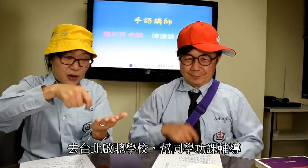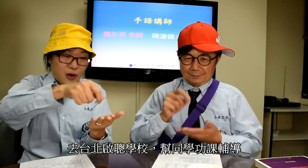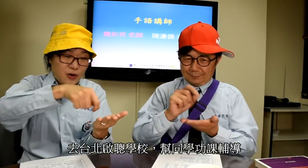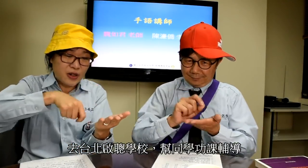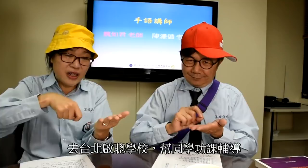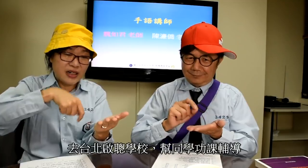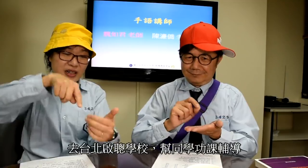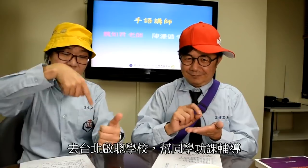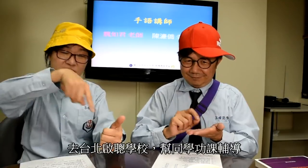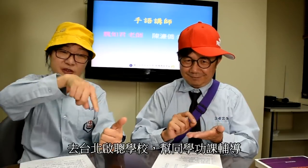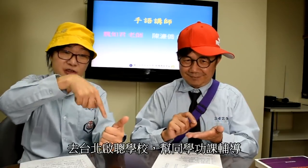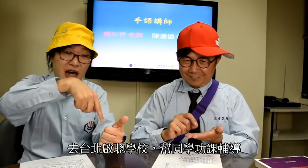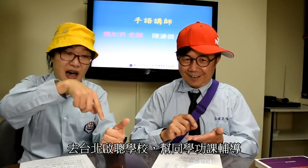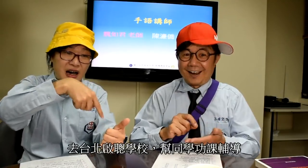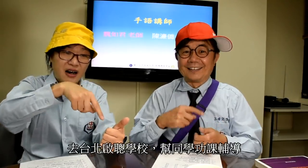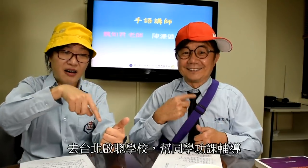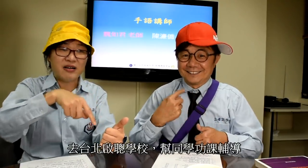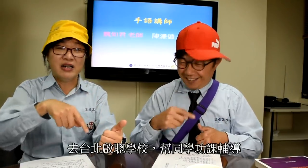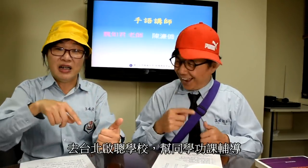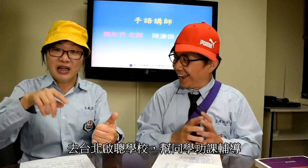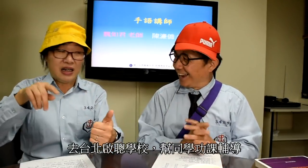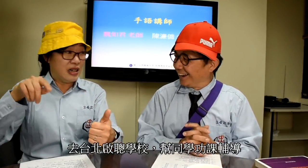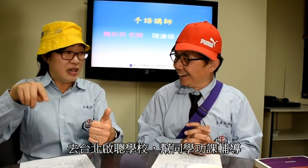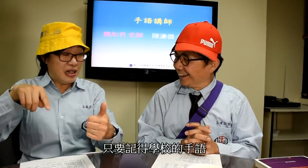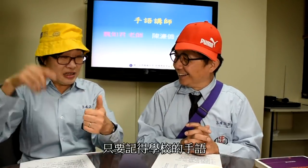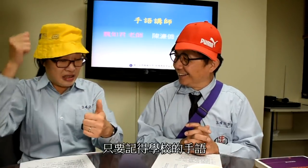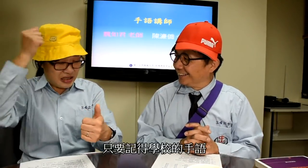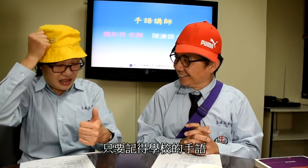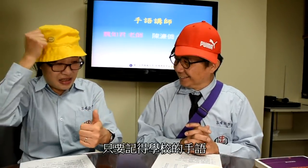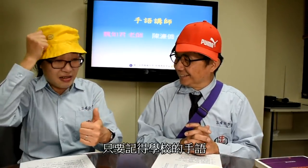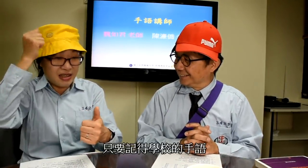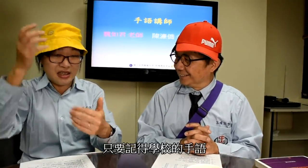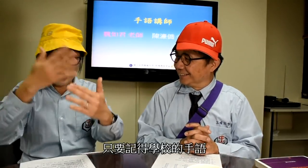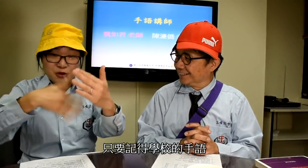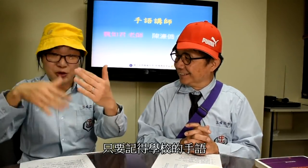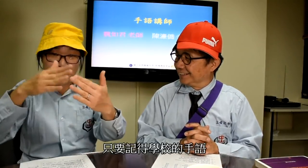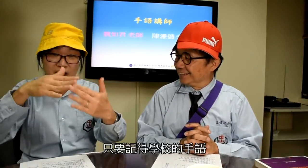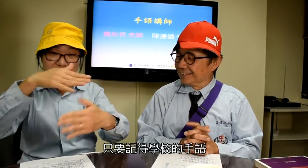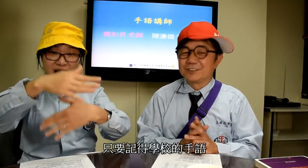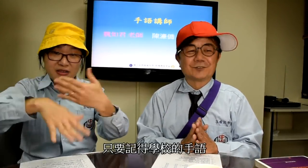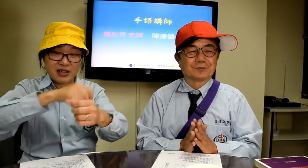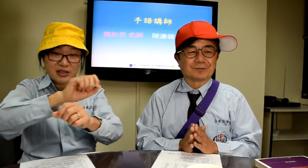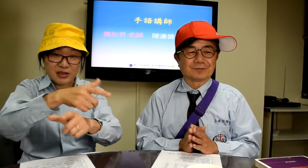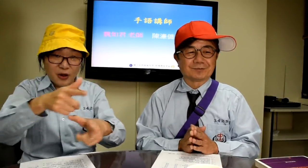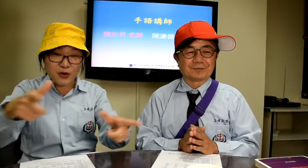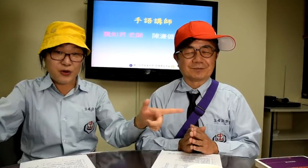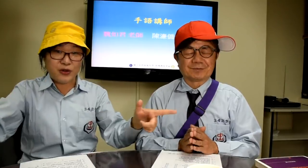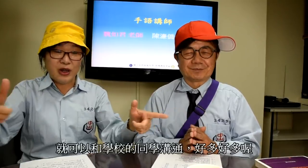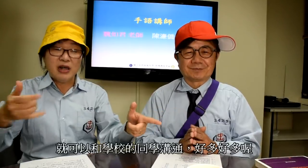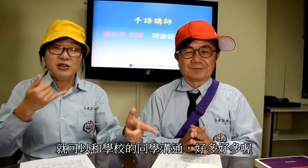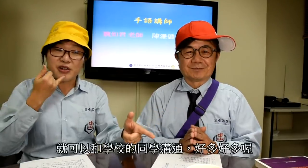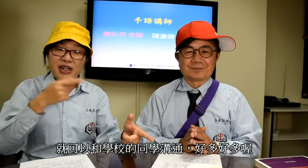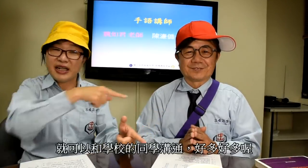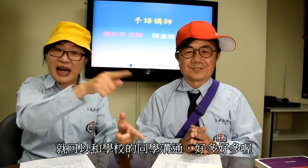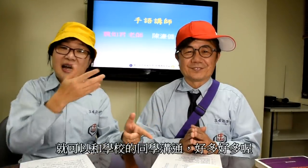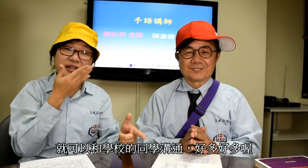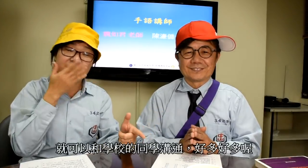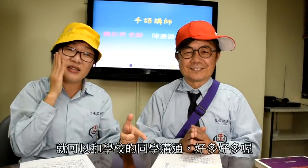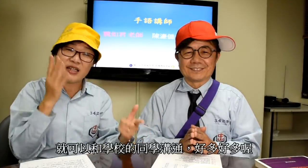功课辅导，只要记得学校的手语，就可以和听障的